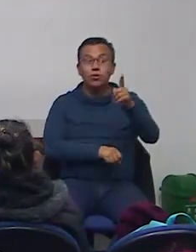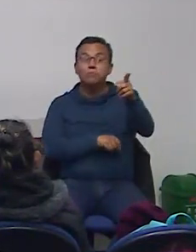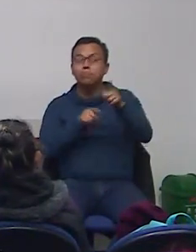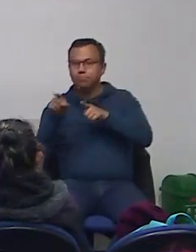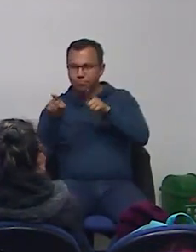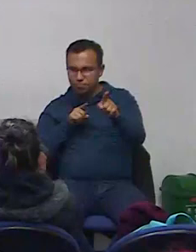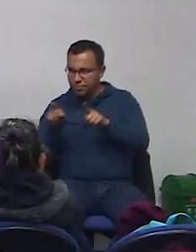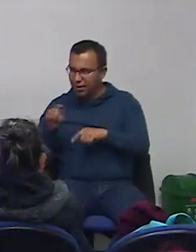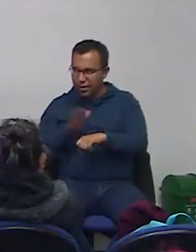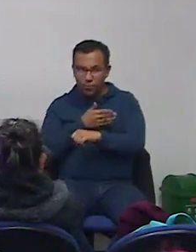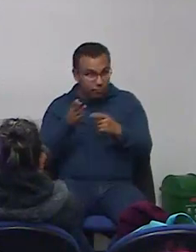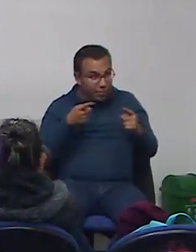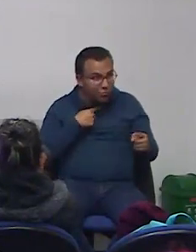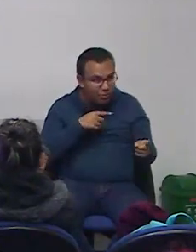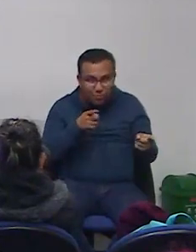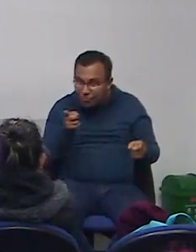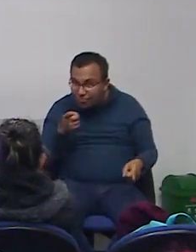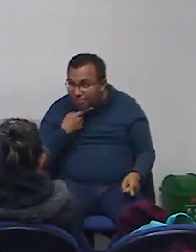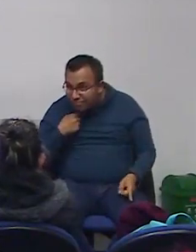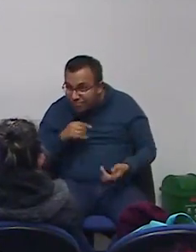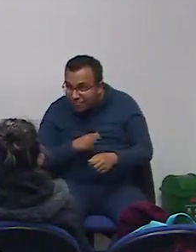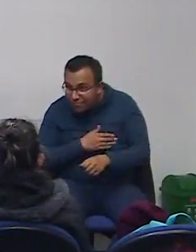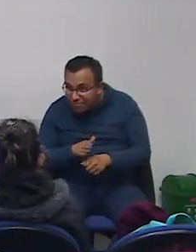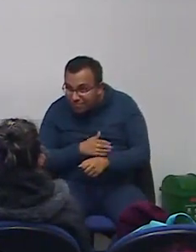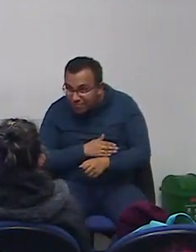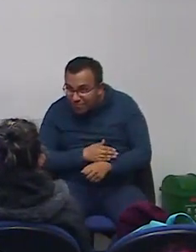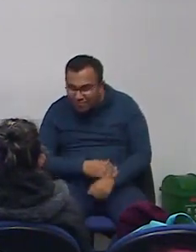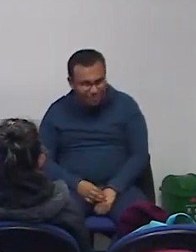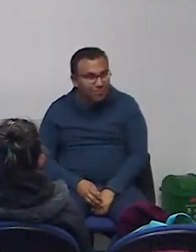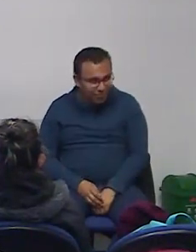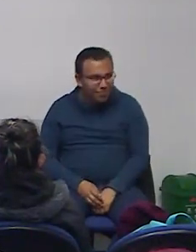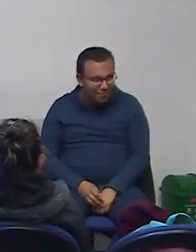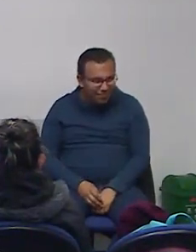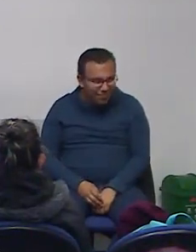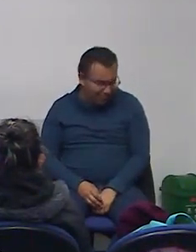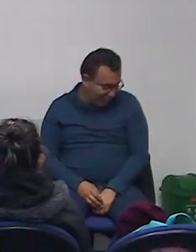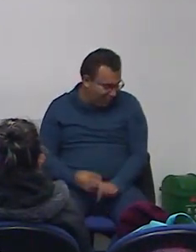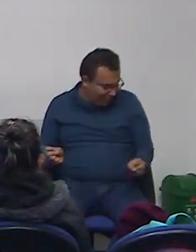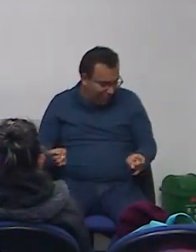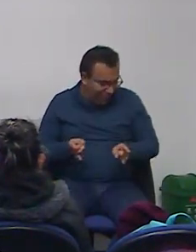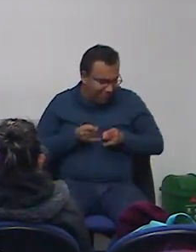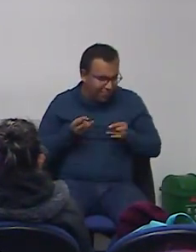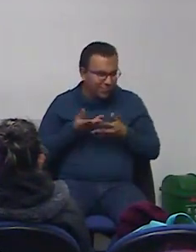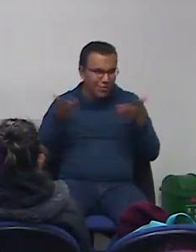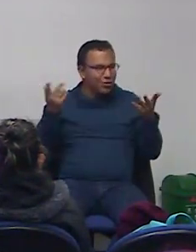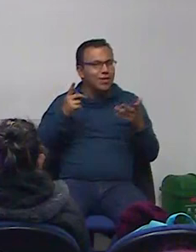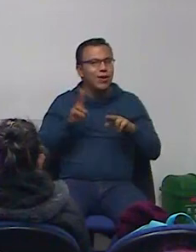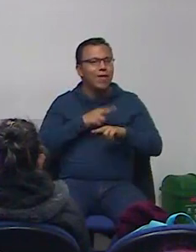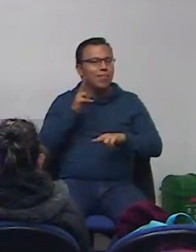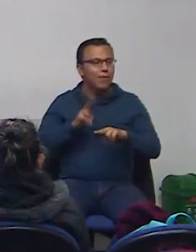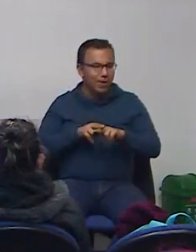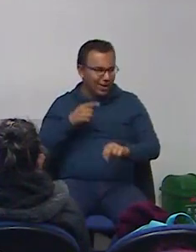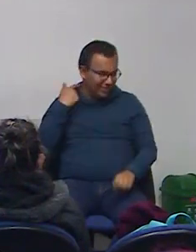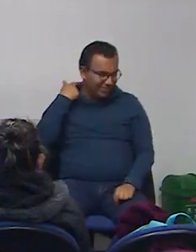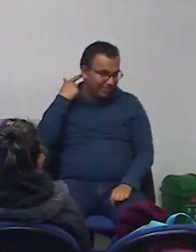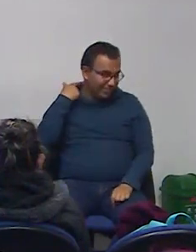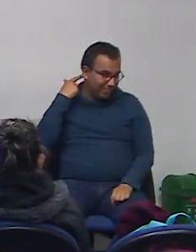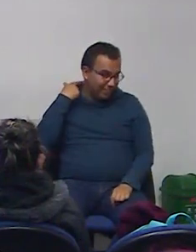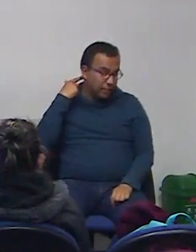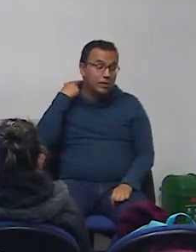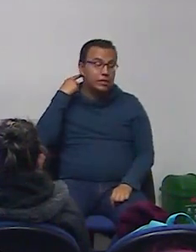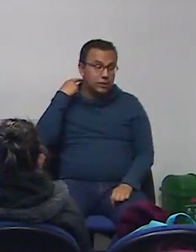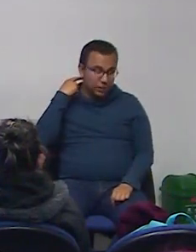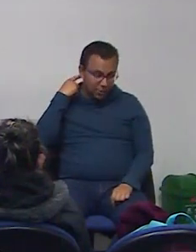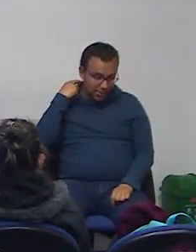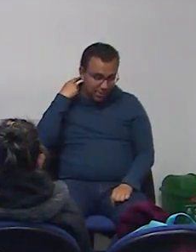apasiona Óscar la música seguramente a todos nos gusta la música y pensamos que no somos seres musicales pues les cuento Que